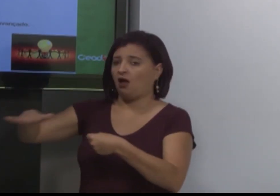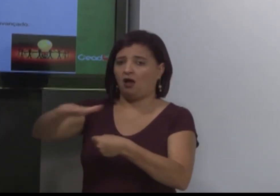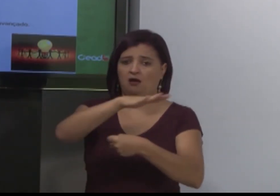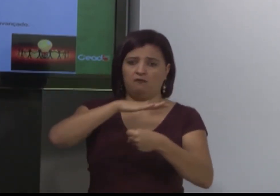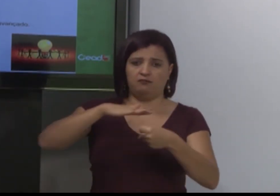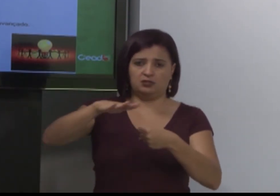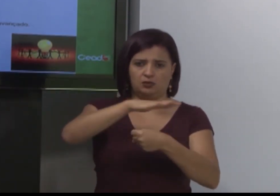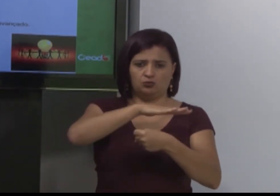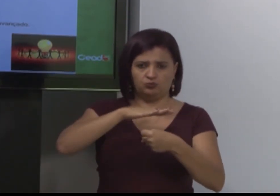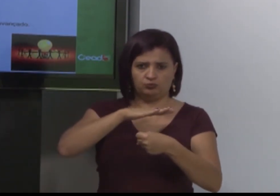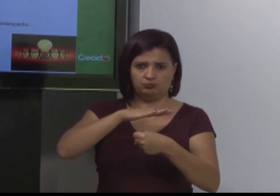e o avançado.